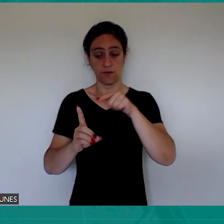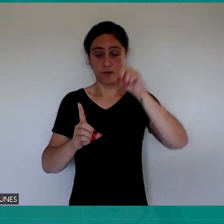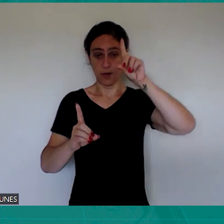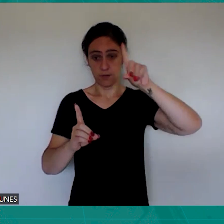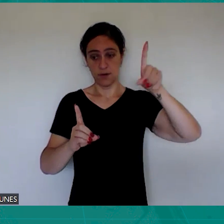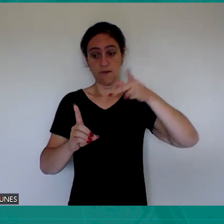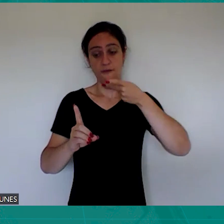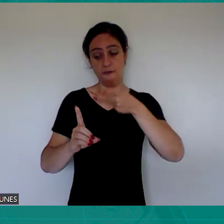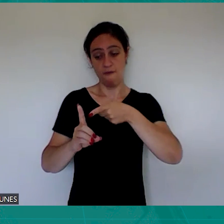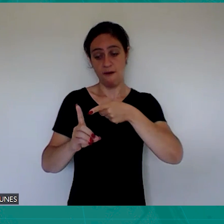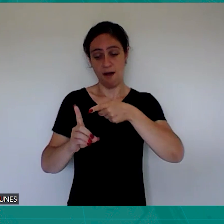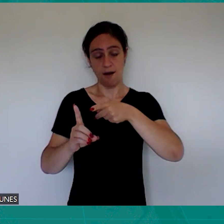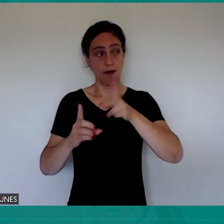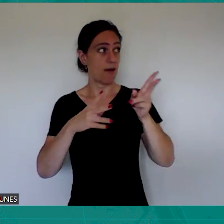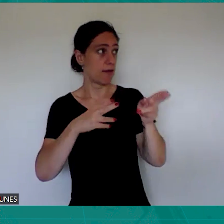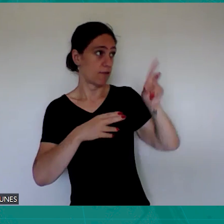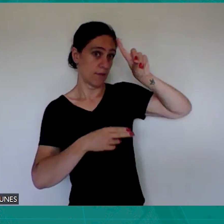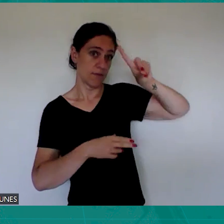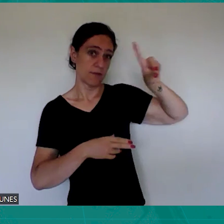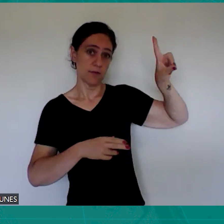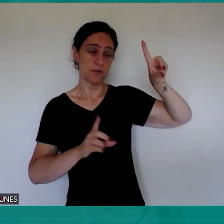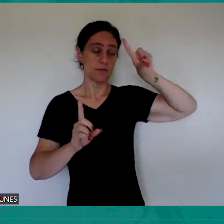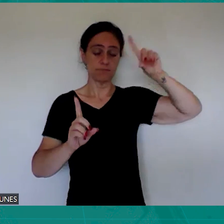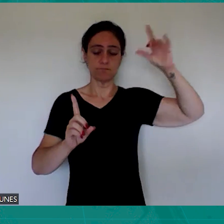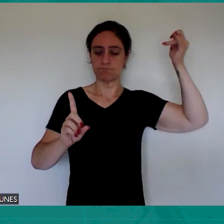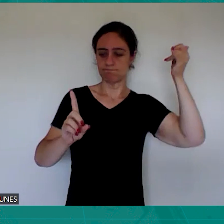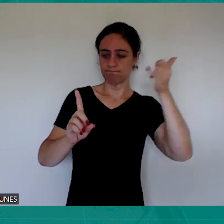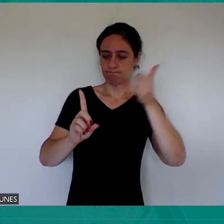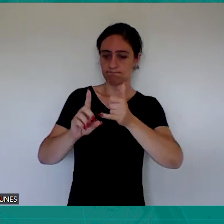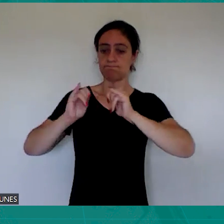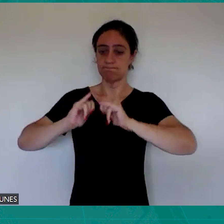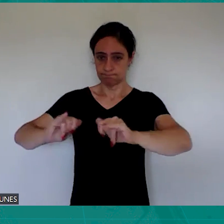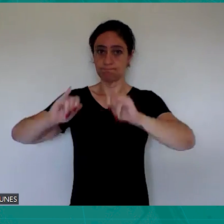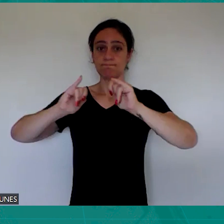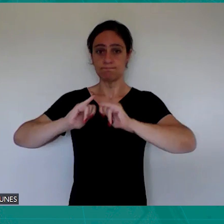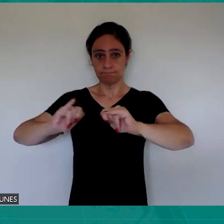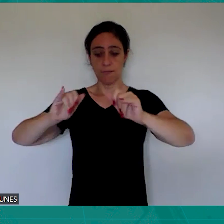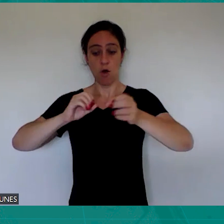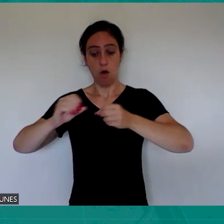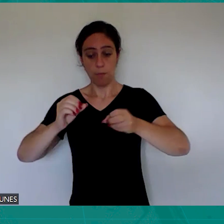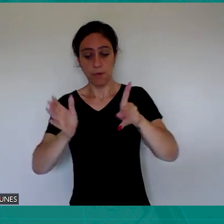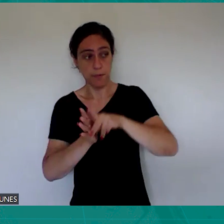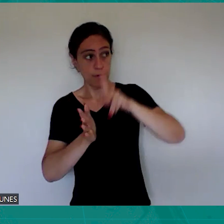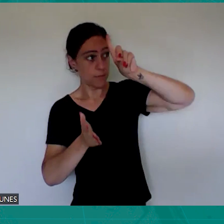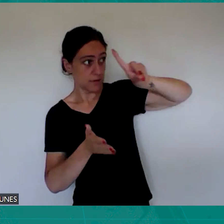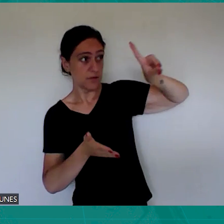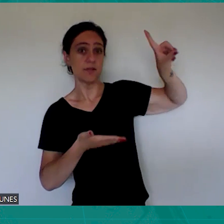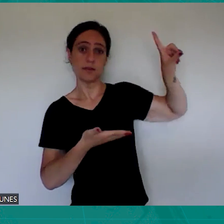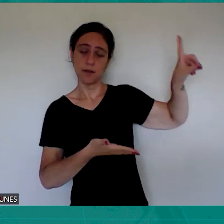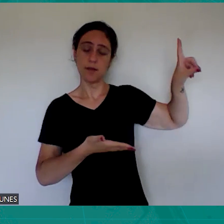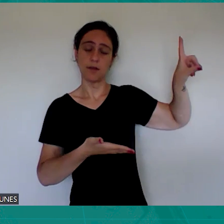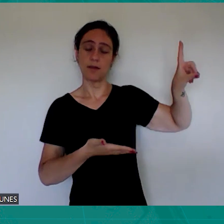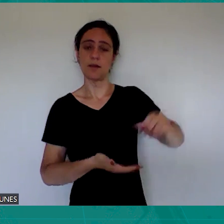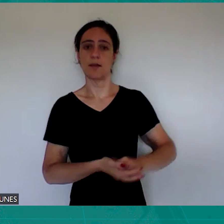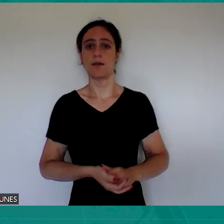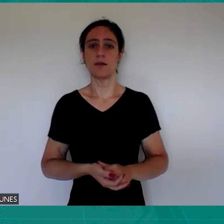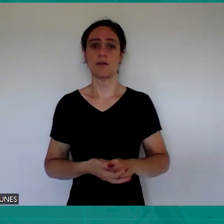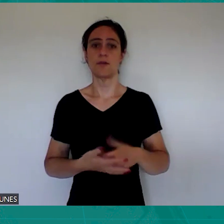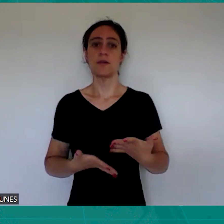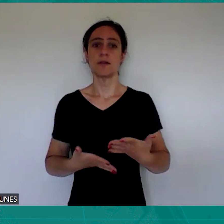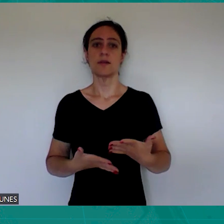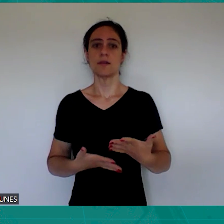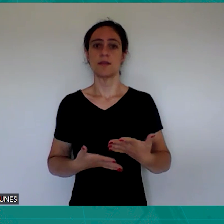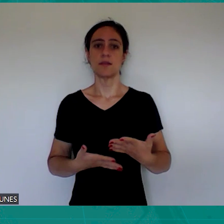filho fala a palavra do pai, o pai faz a sua obra. O pai fez criar os músculos daquele